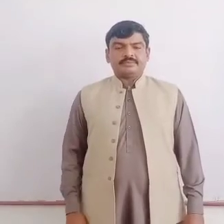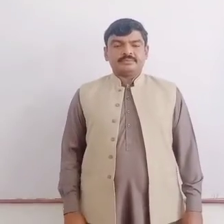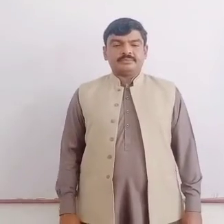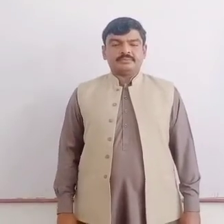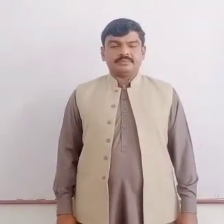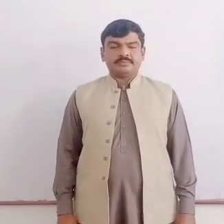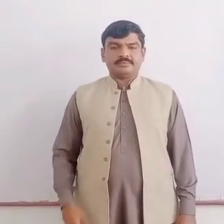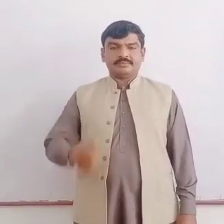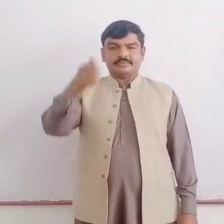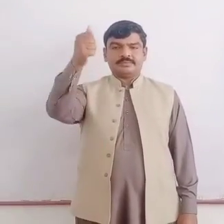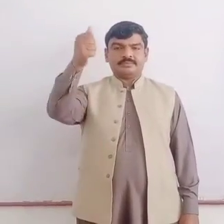राशन डिपो,